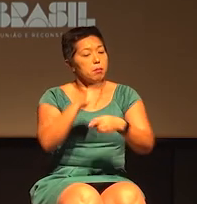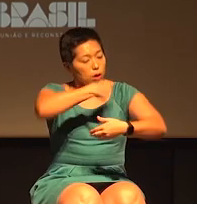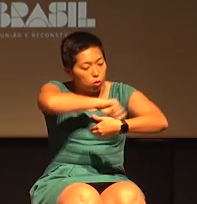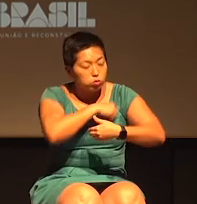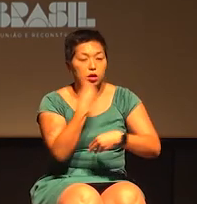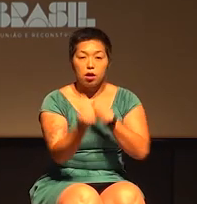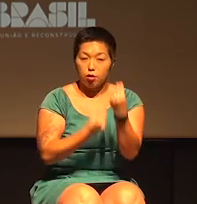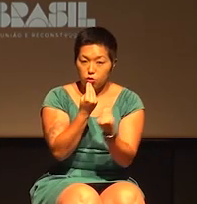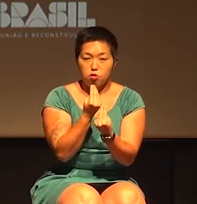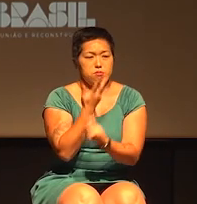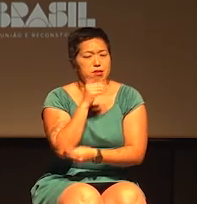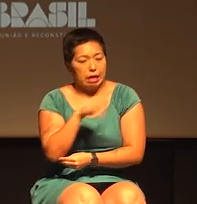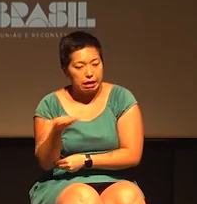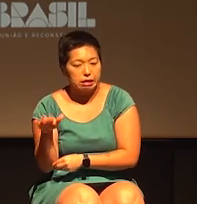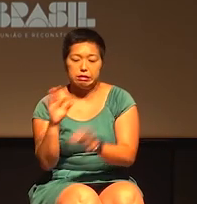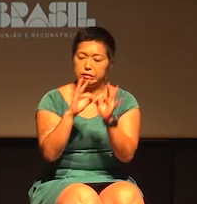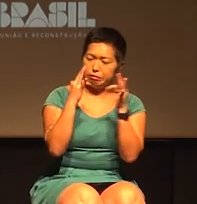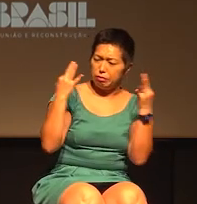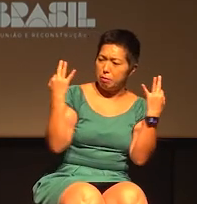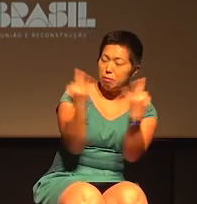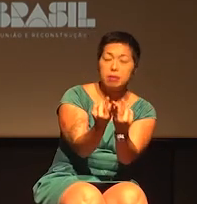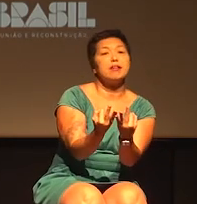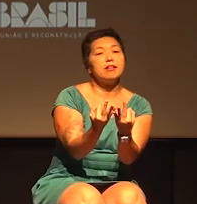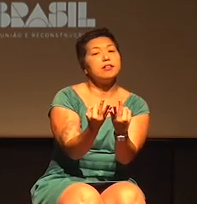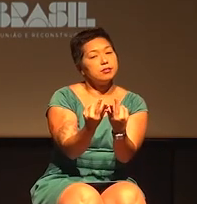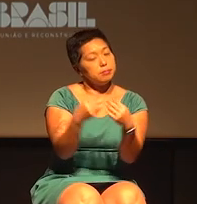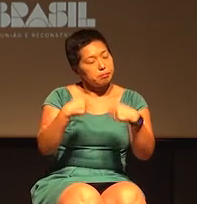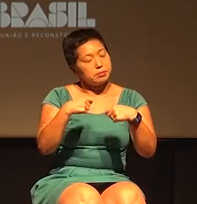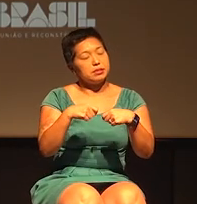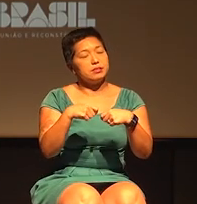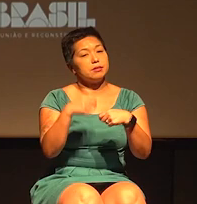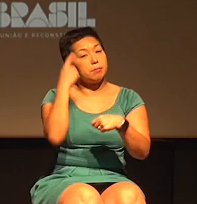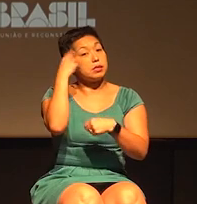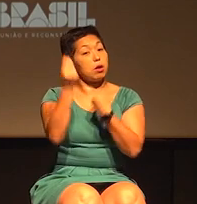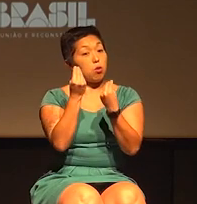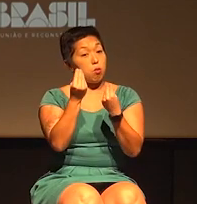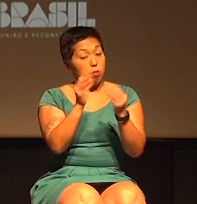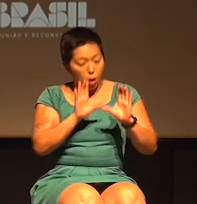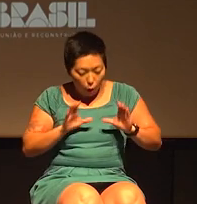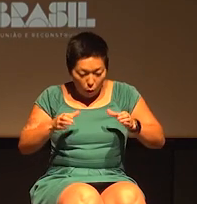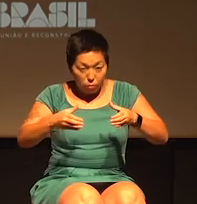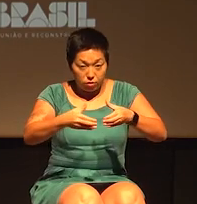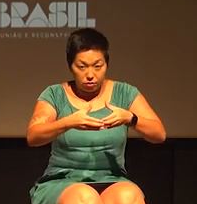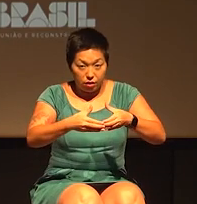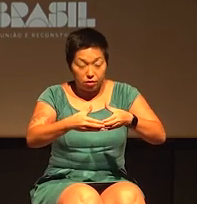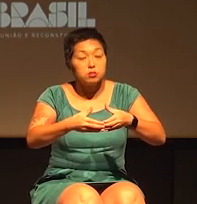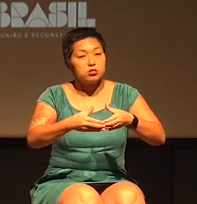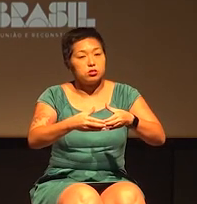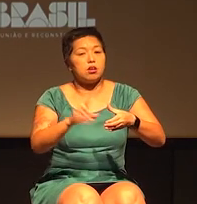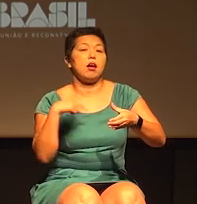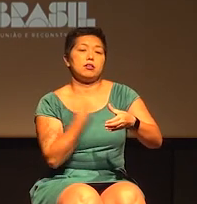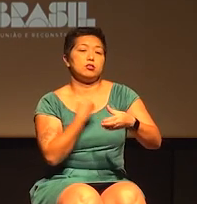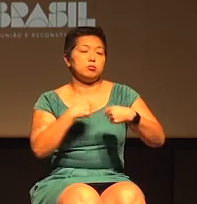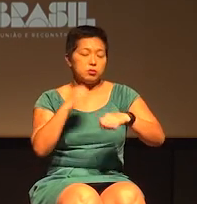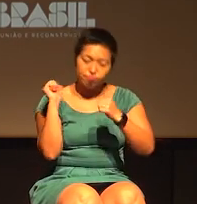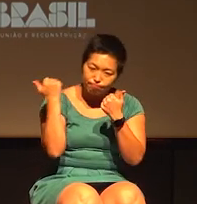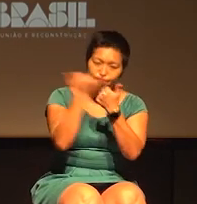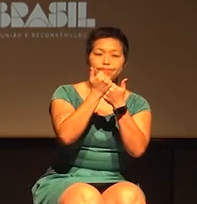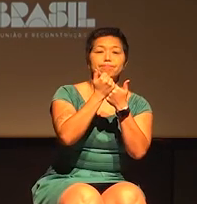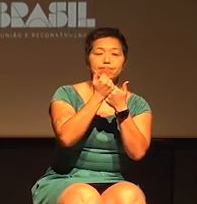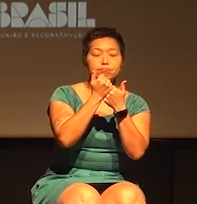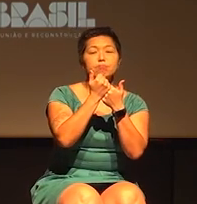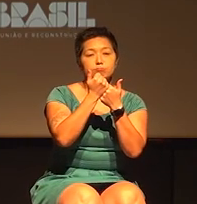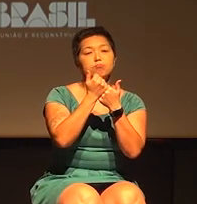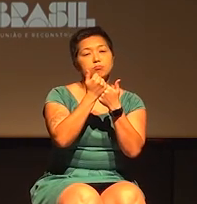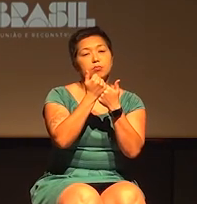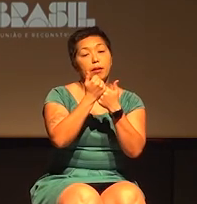para muita gente para muita criança para muita família e é essa relação Comunitária que a gente defende eh que